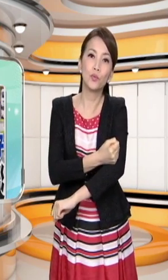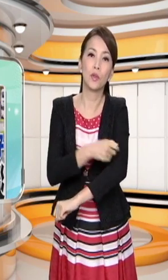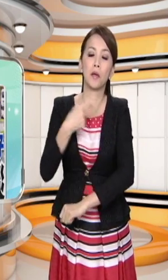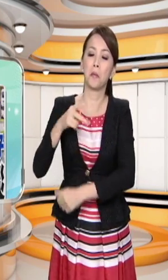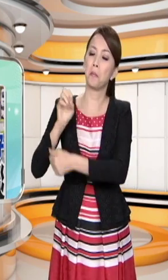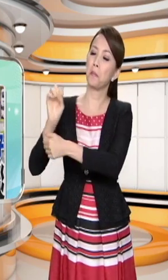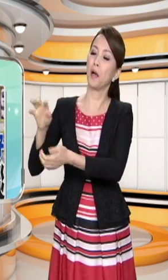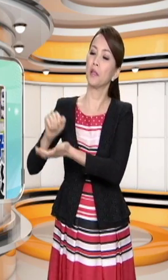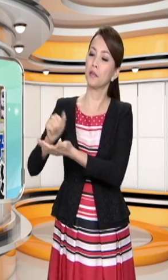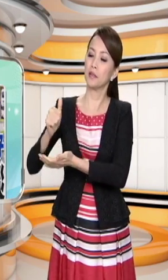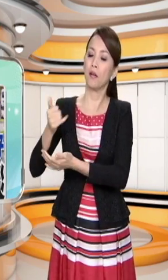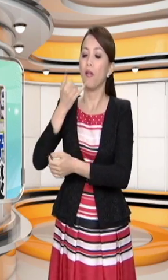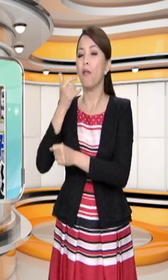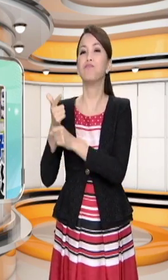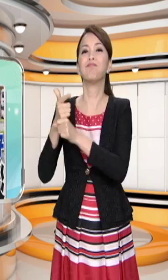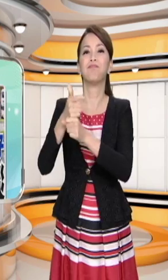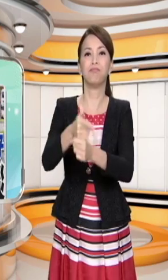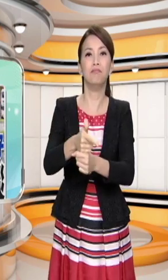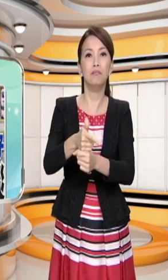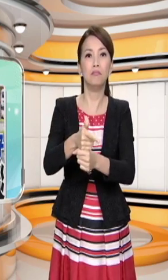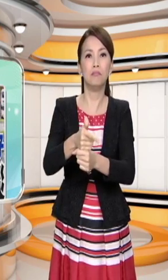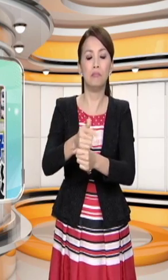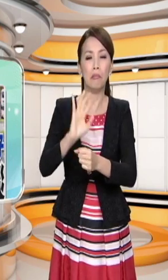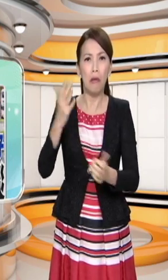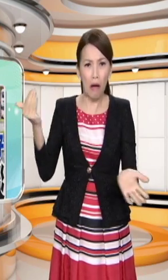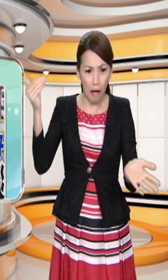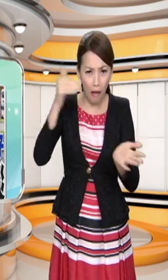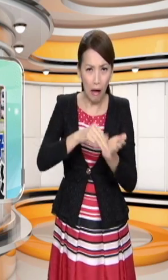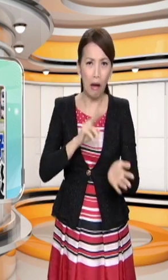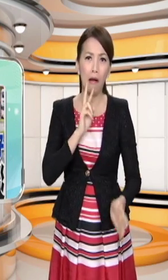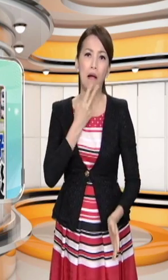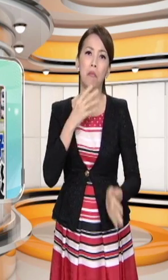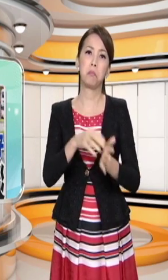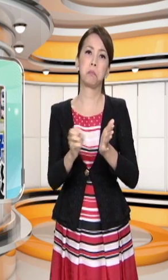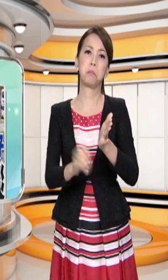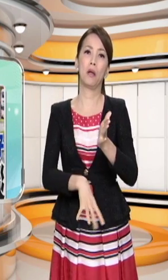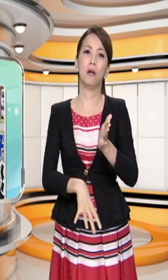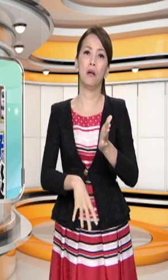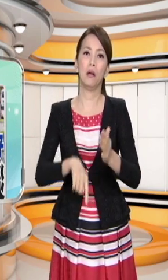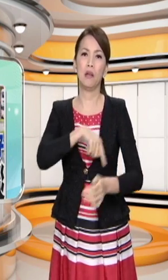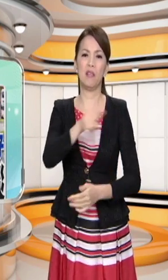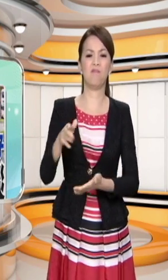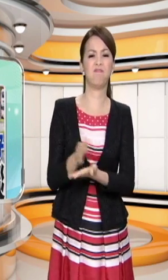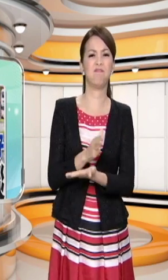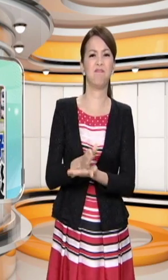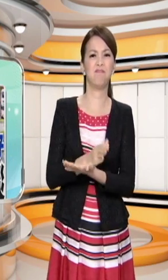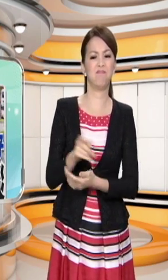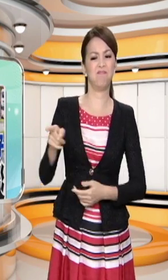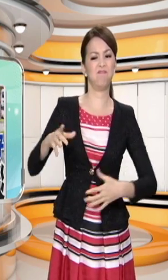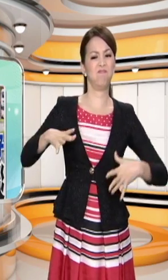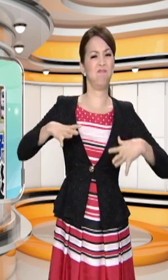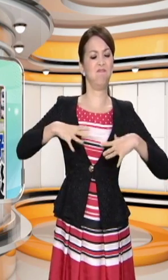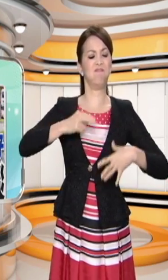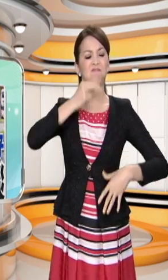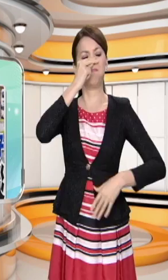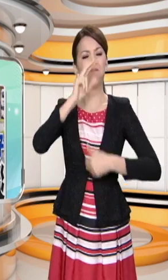采访，不过最后却放鸽子，行程取消，被批是好大的官